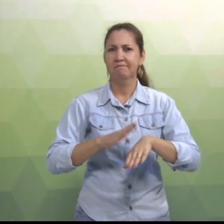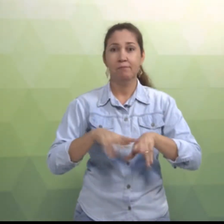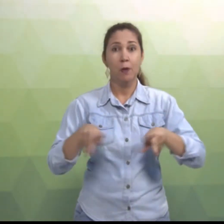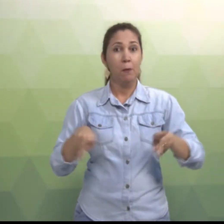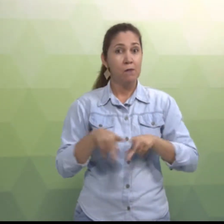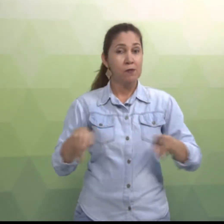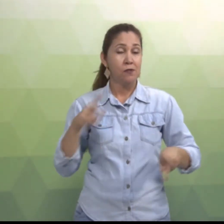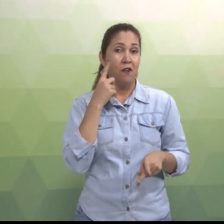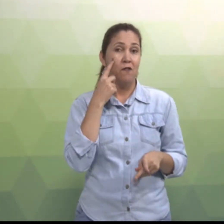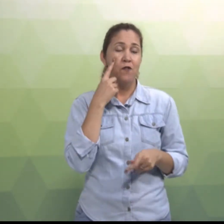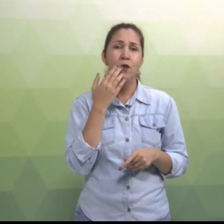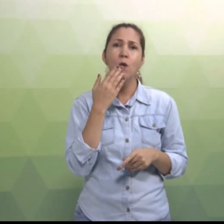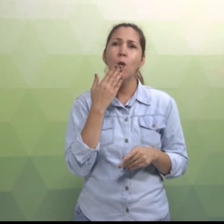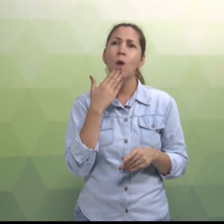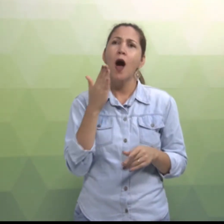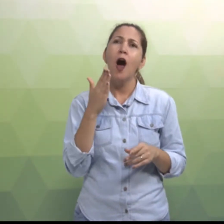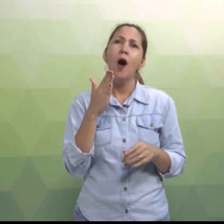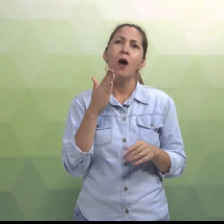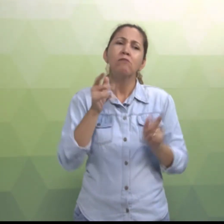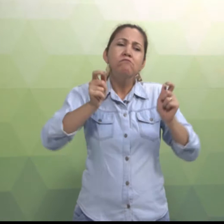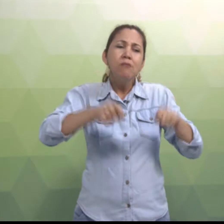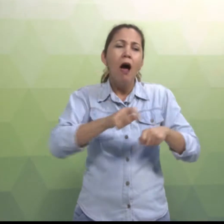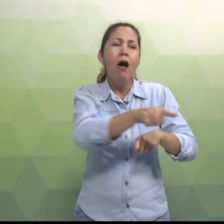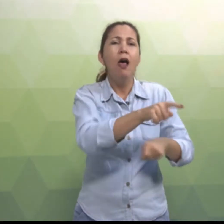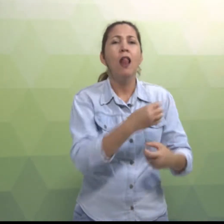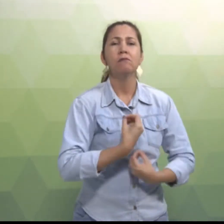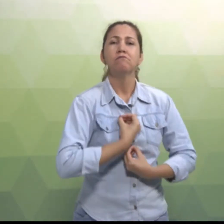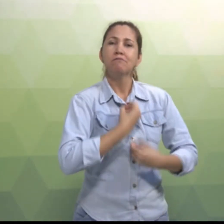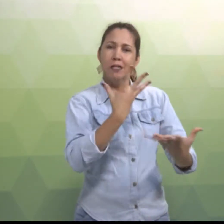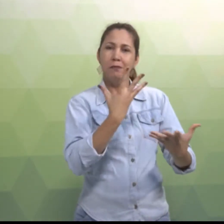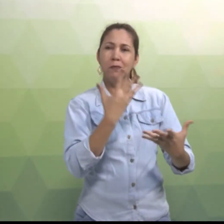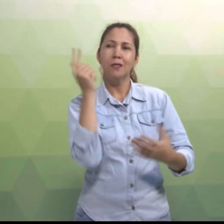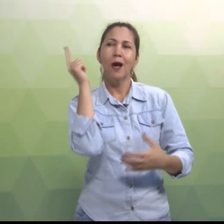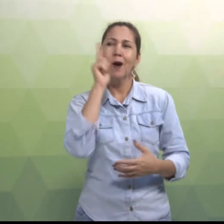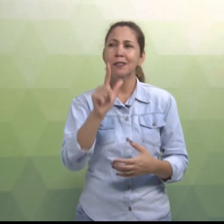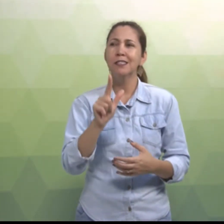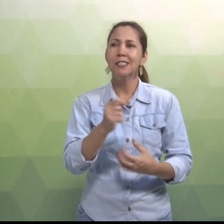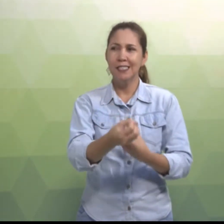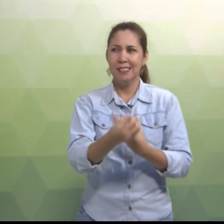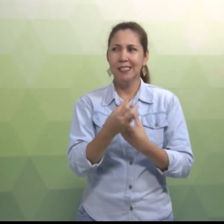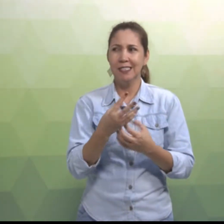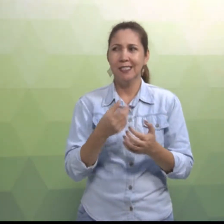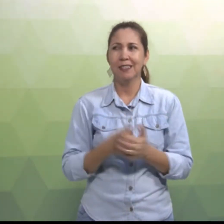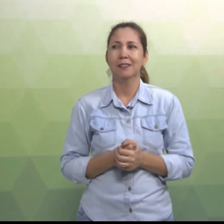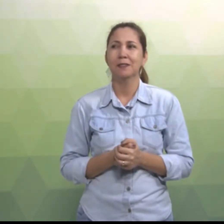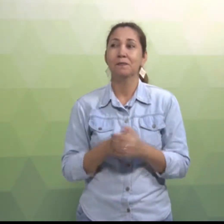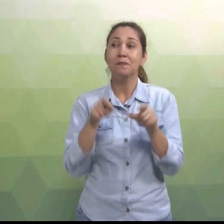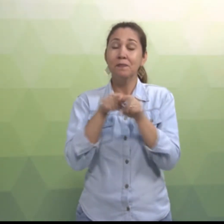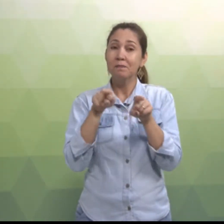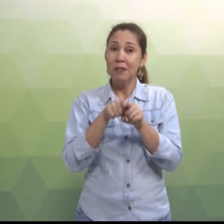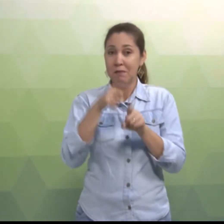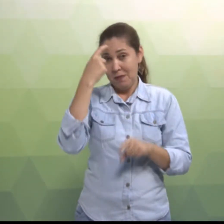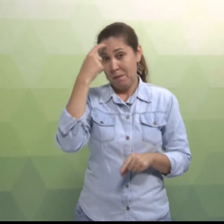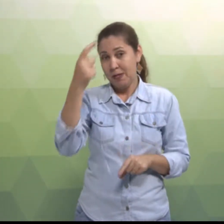de forma que possamos interagir sobre a temática trabalhada. de forma que ele possa se expressar,